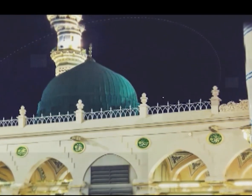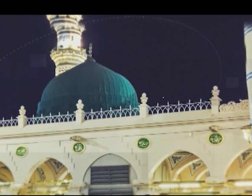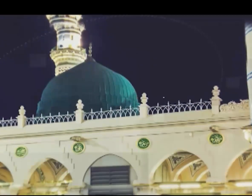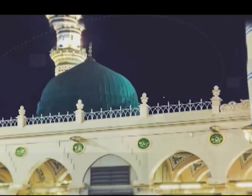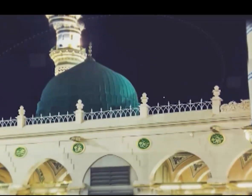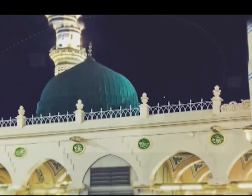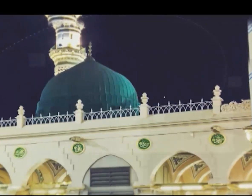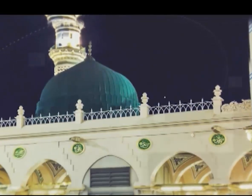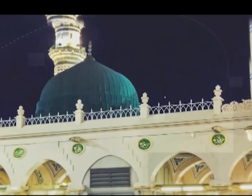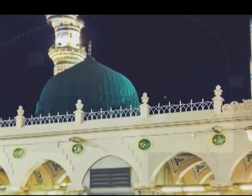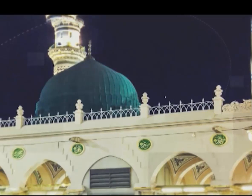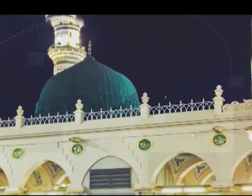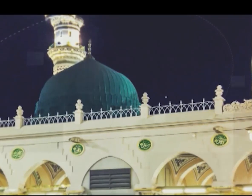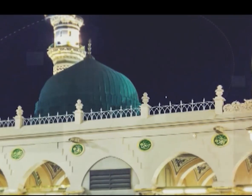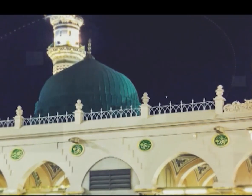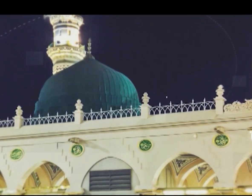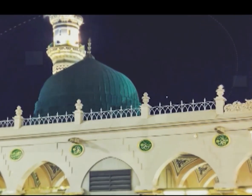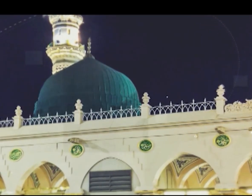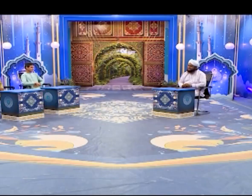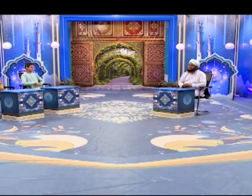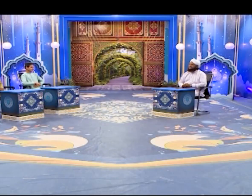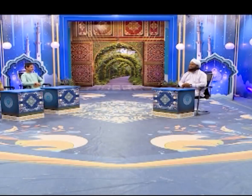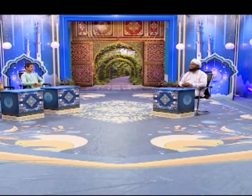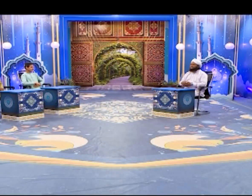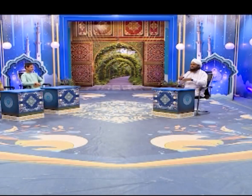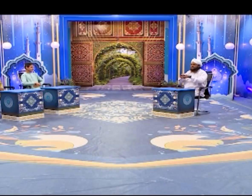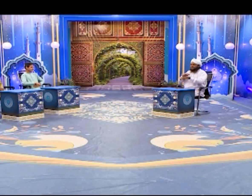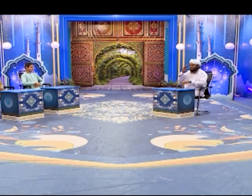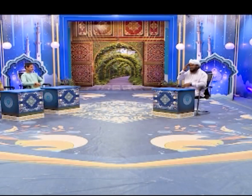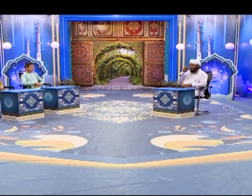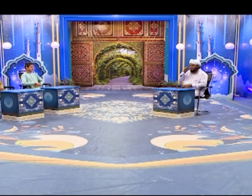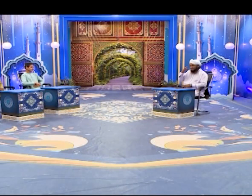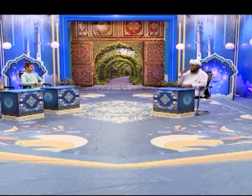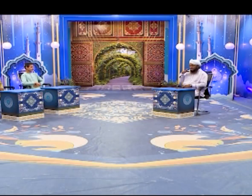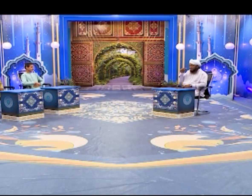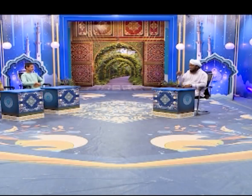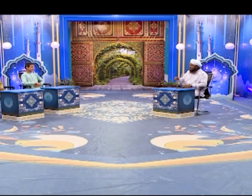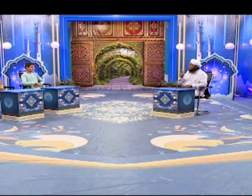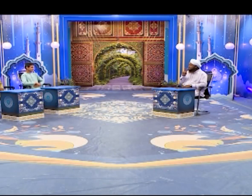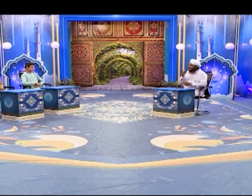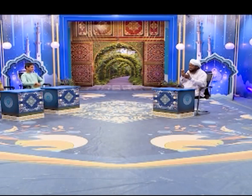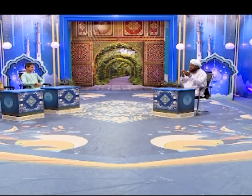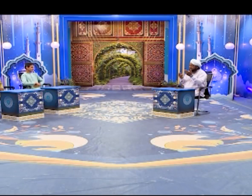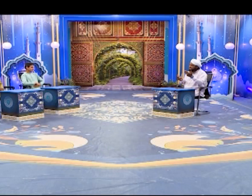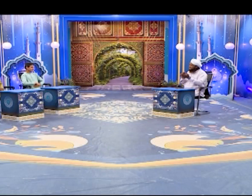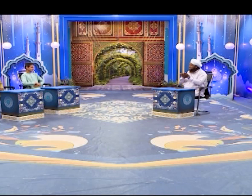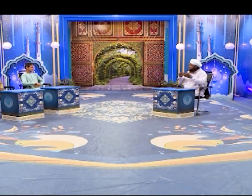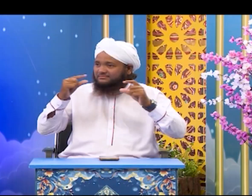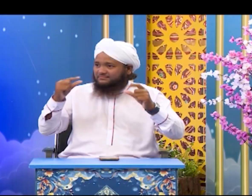تعالیٰ علیہ وآلہ وسلم۔ پیارے اسلامی بھائیوں، بیان کردہ حدیث پاک سے معلوم ہوا کہ